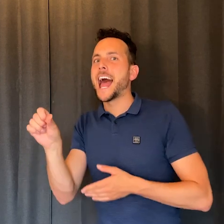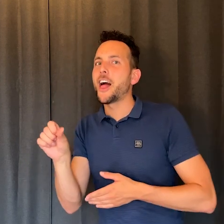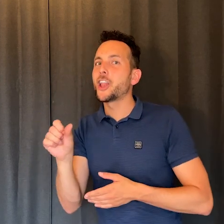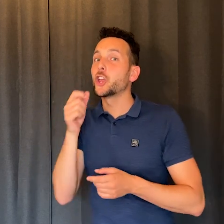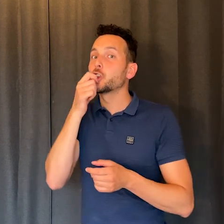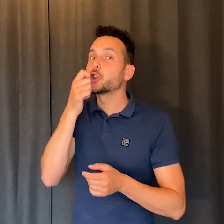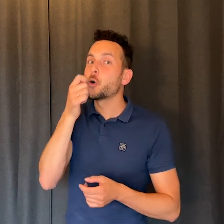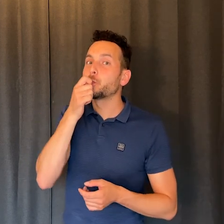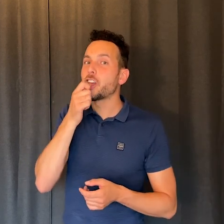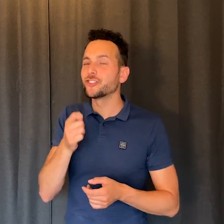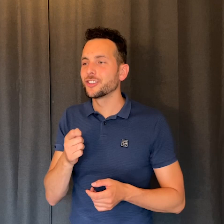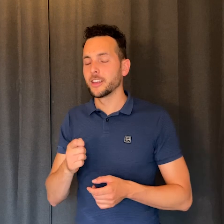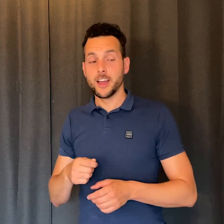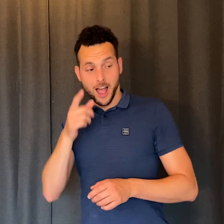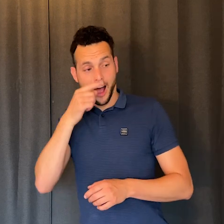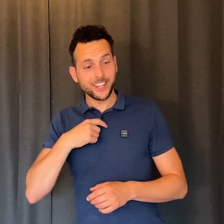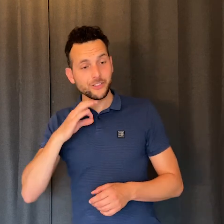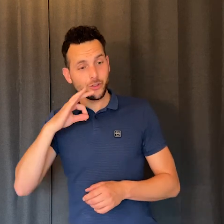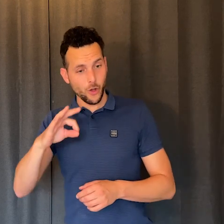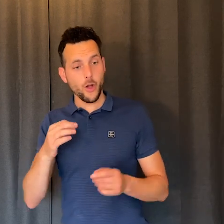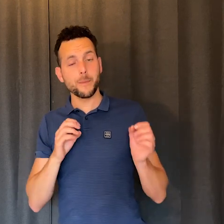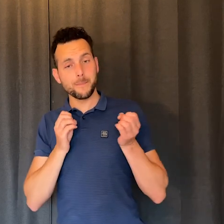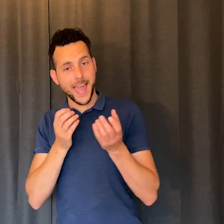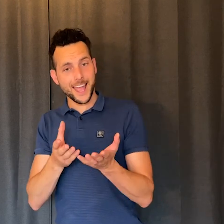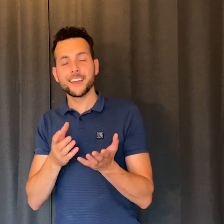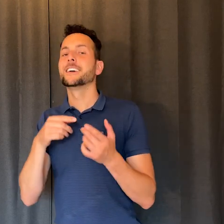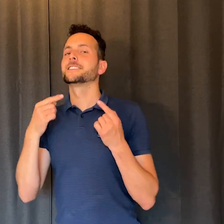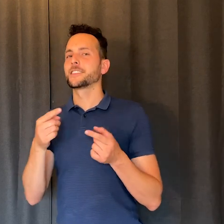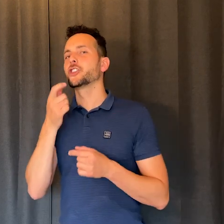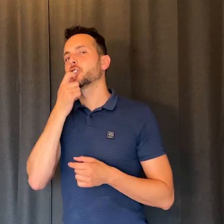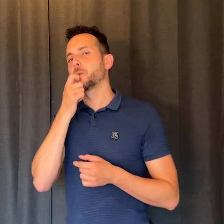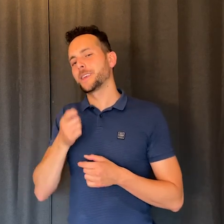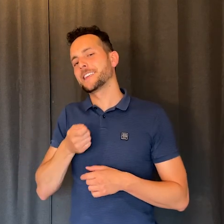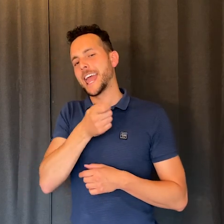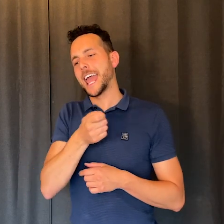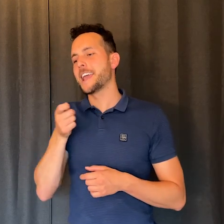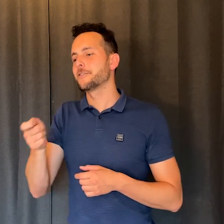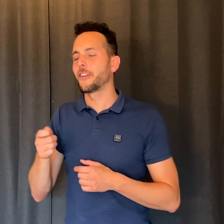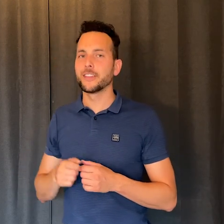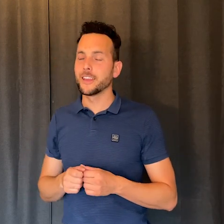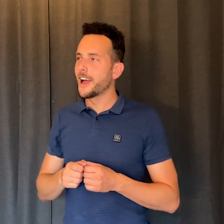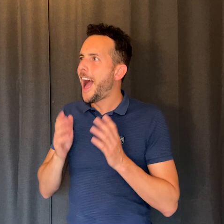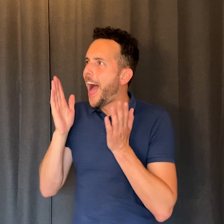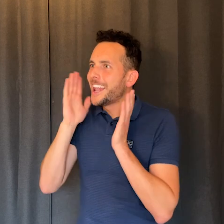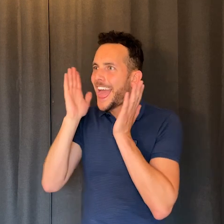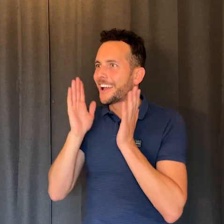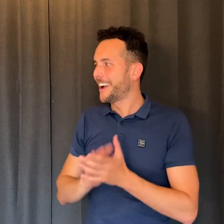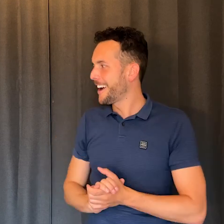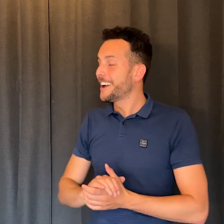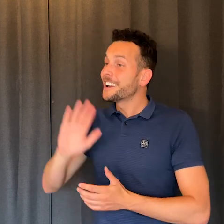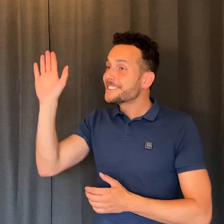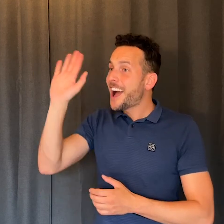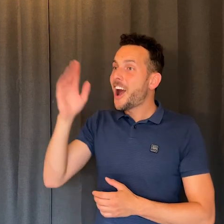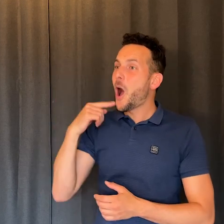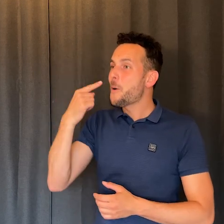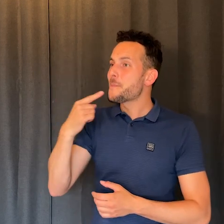Nou, weet je, als ik hem terugbreng, krijgen jullie van mij snoepjes. Oh. Joepie de poepie. Lekker. Je hebt opa. Leuk dat je was, opa. Doei.